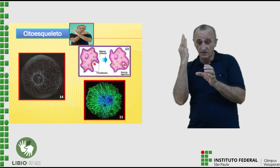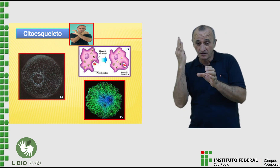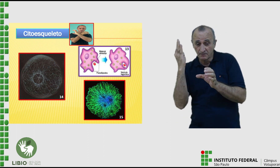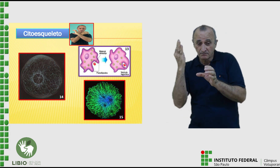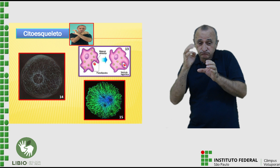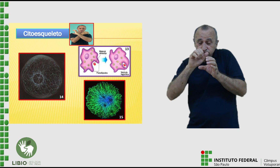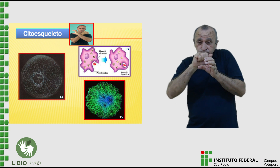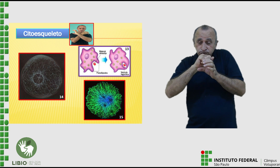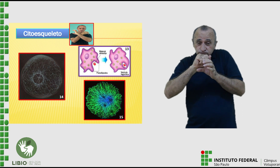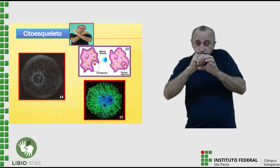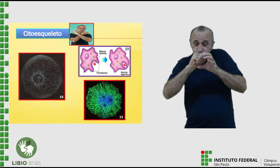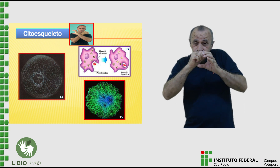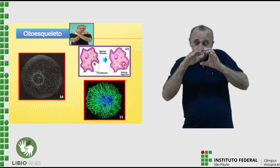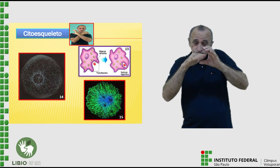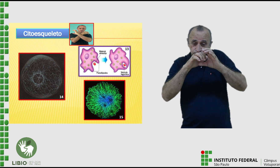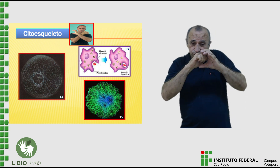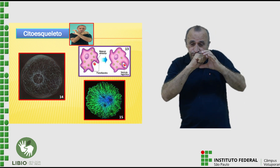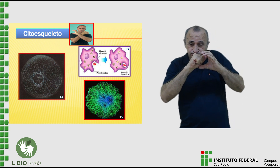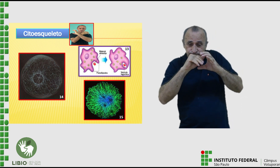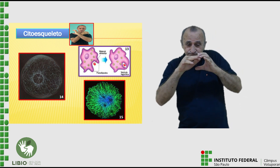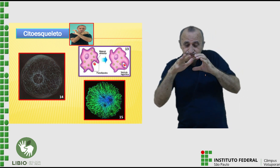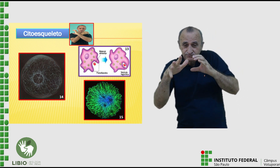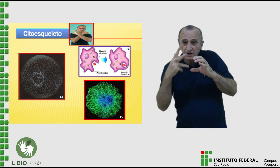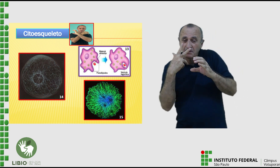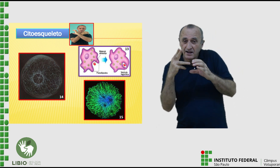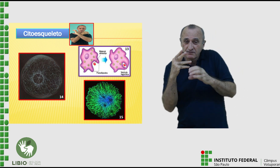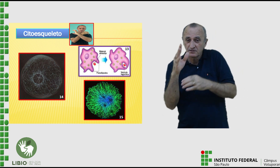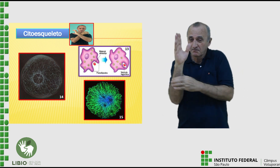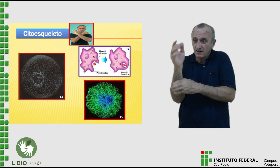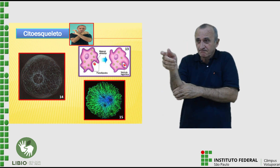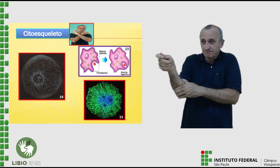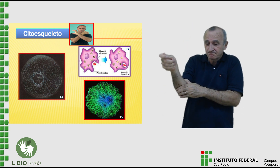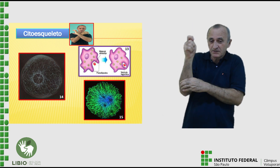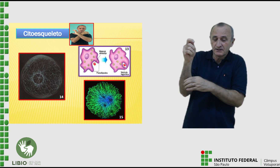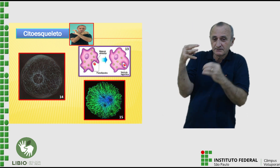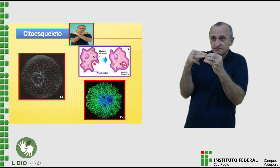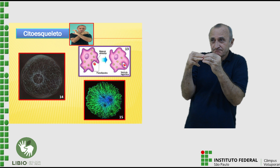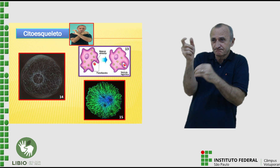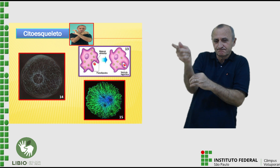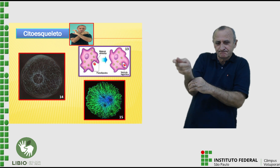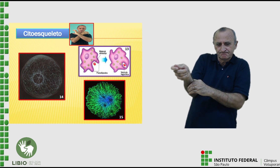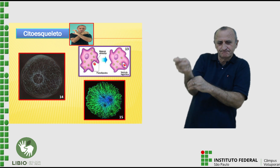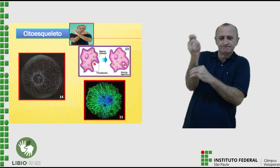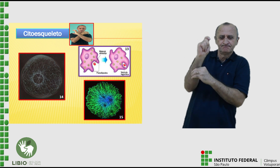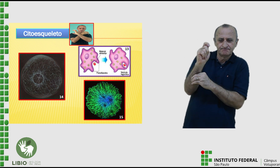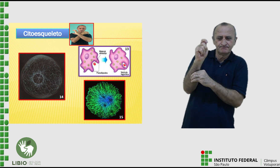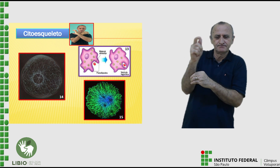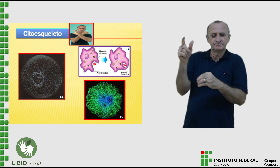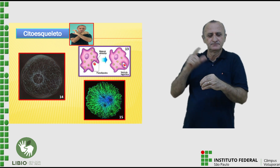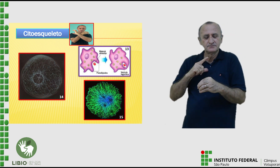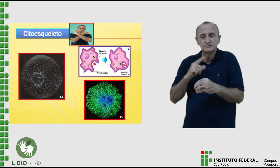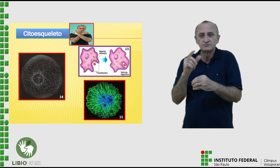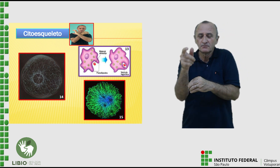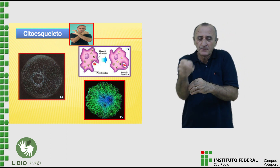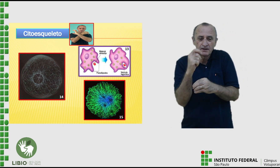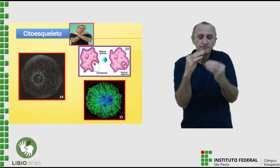Então, os pseudópodes são expansões do citoplasma, como se fossem braços da